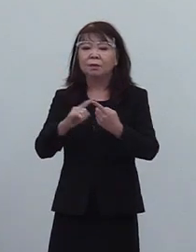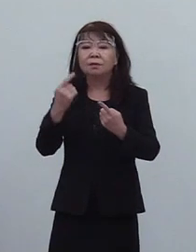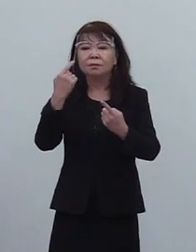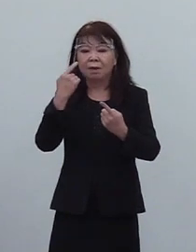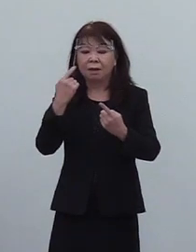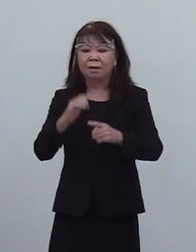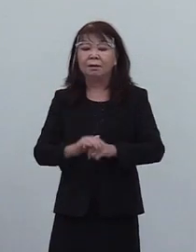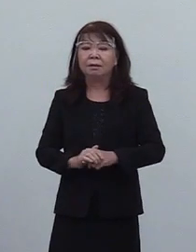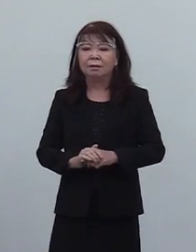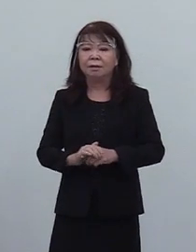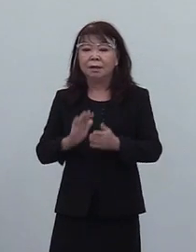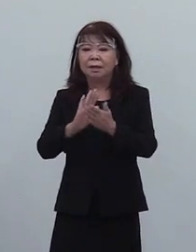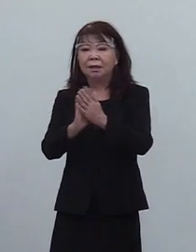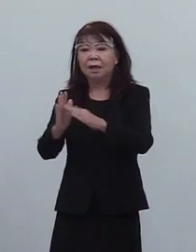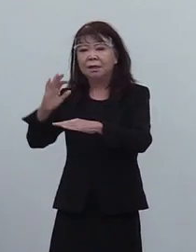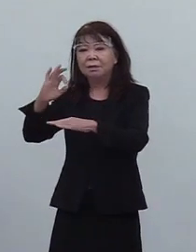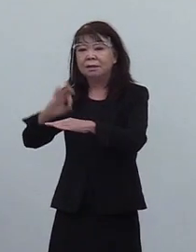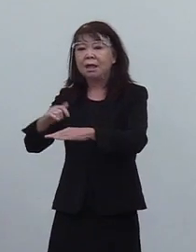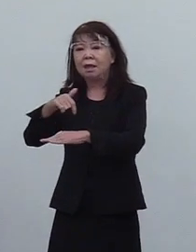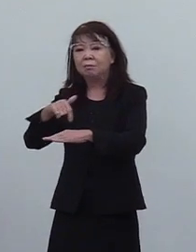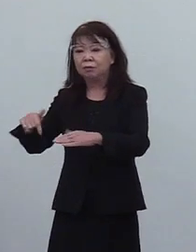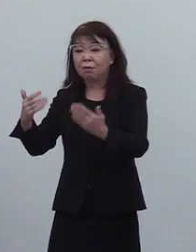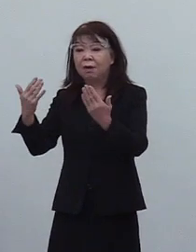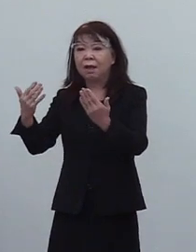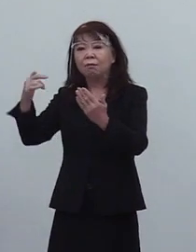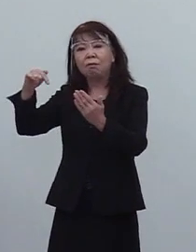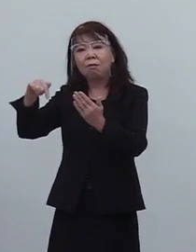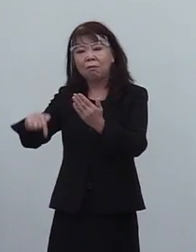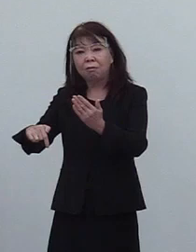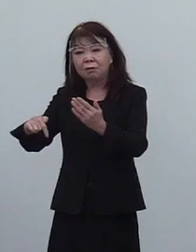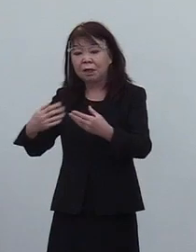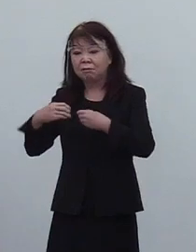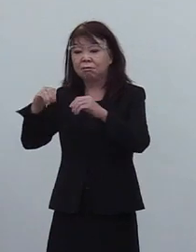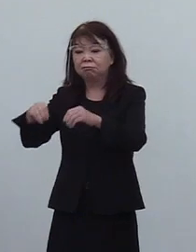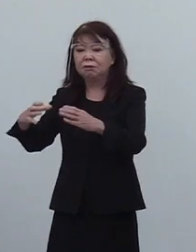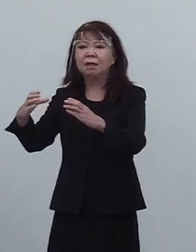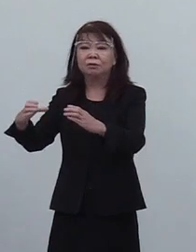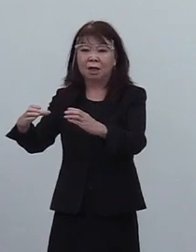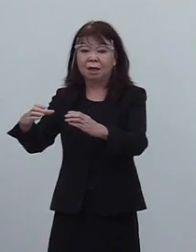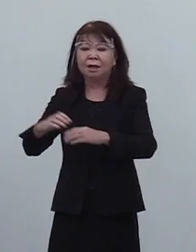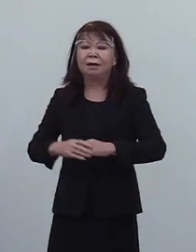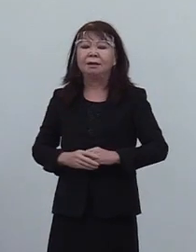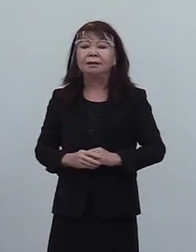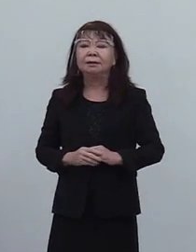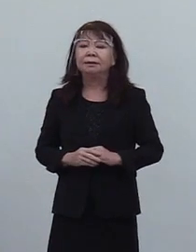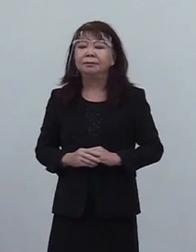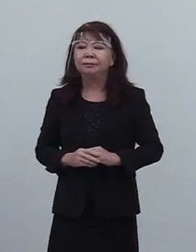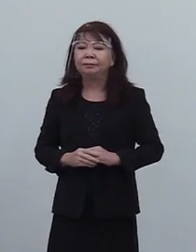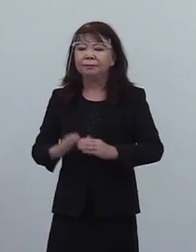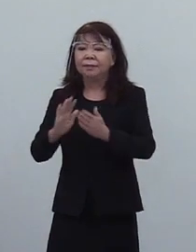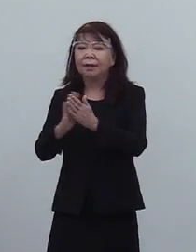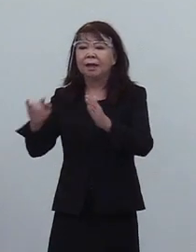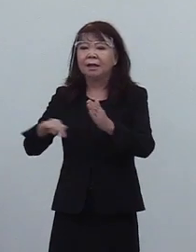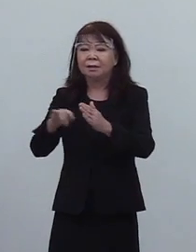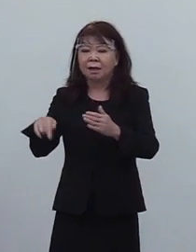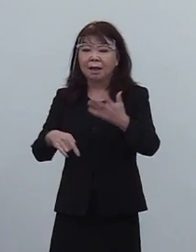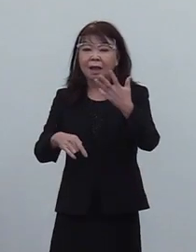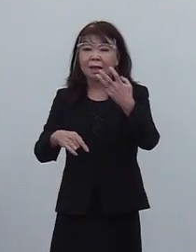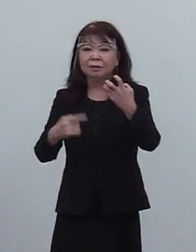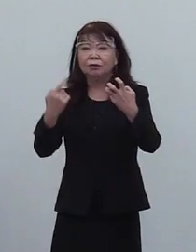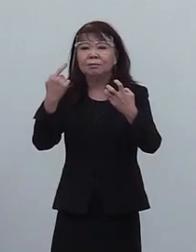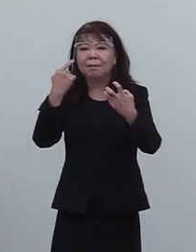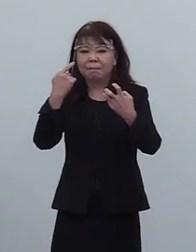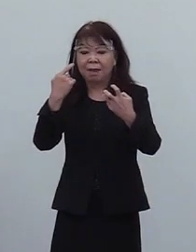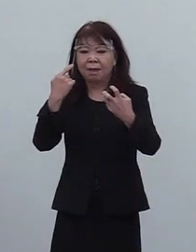1件目、県西部の学校におけるクラスターでございます。県内80例